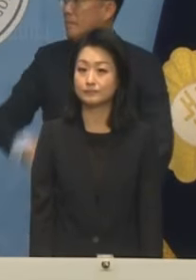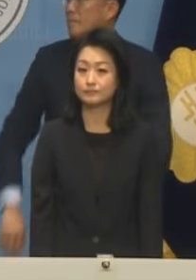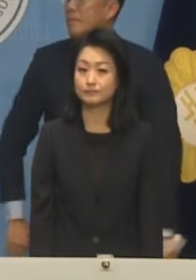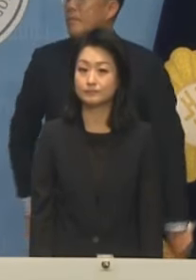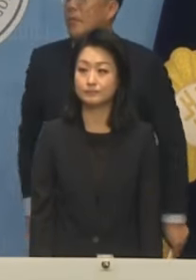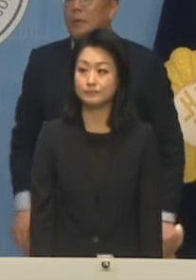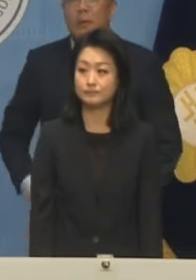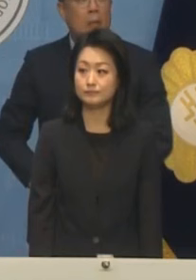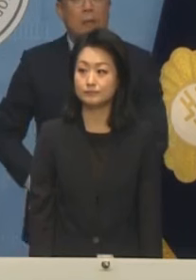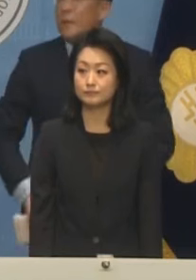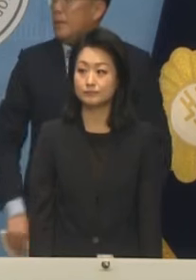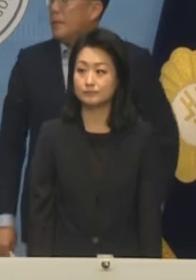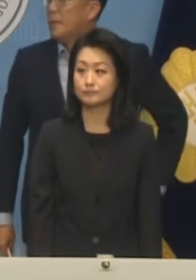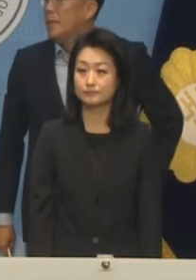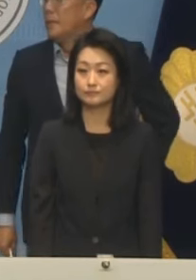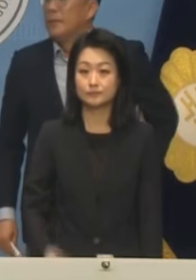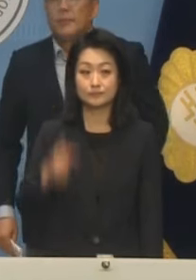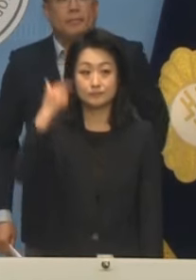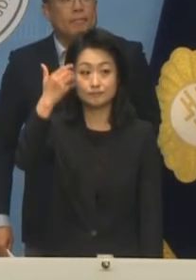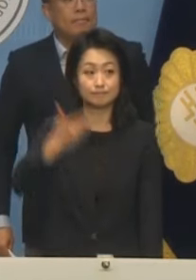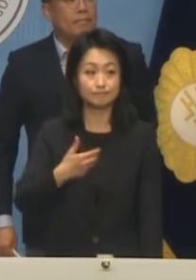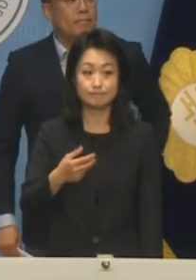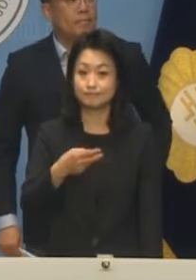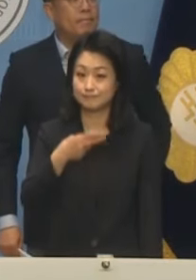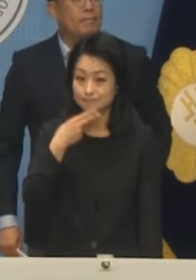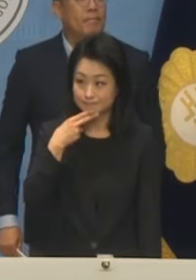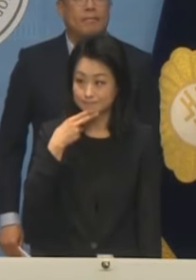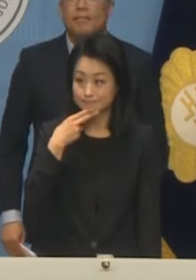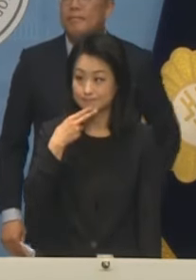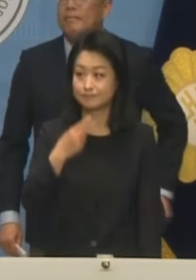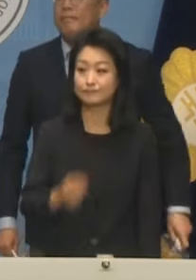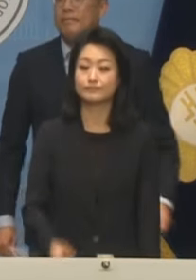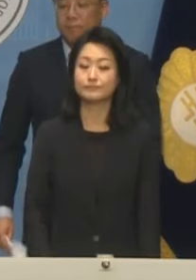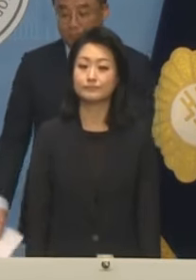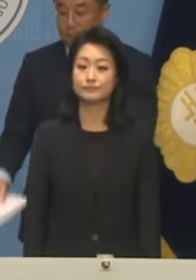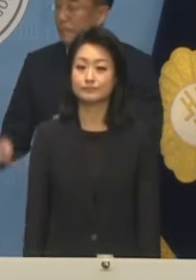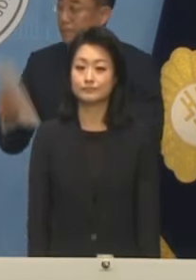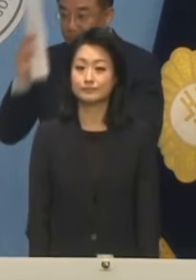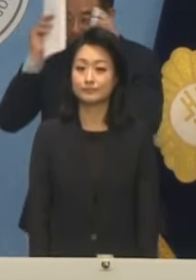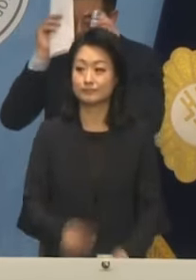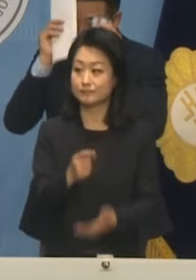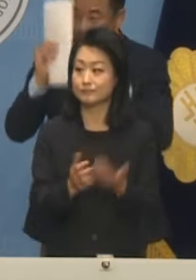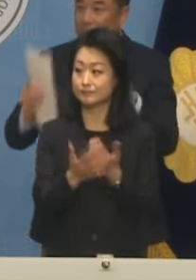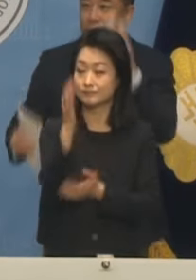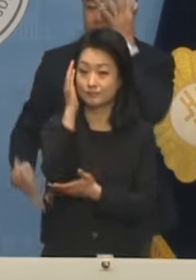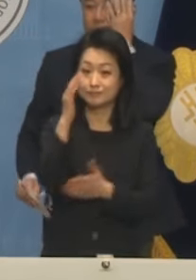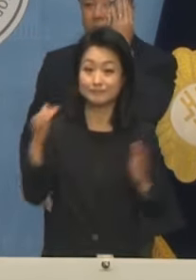질문 없으실까요? 네, 이제 얘기합니다.